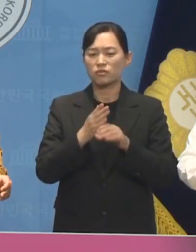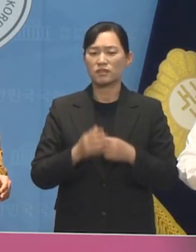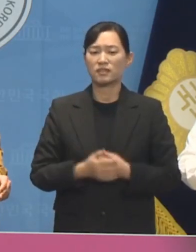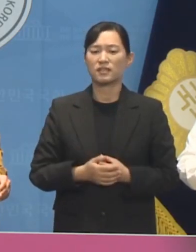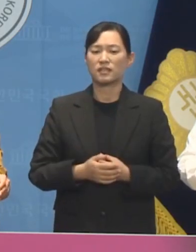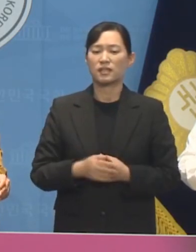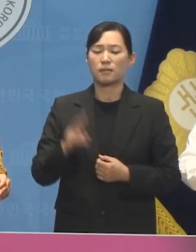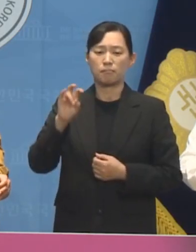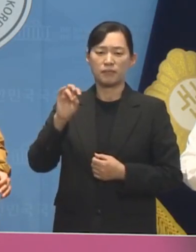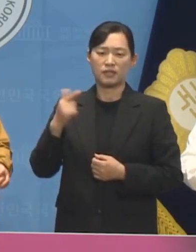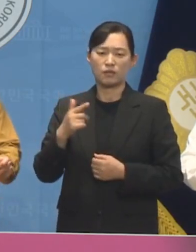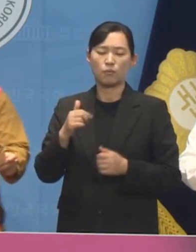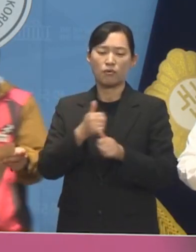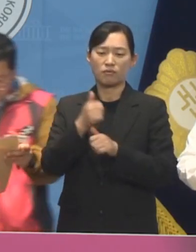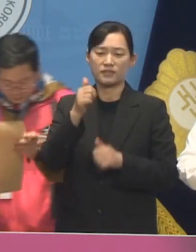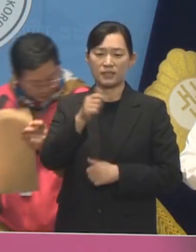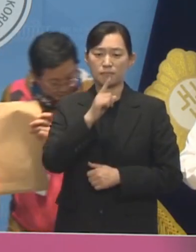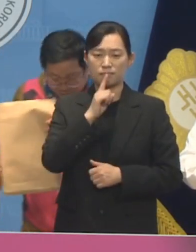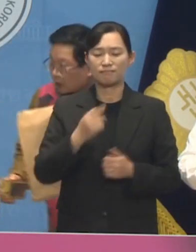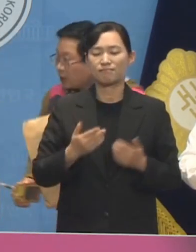민태호 위원장님으로부터 듣겠습니다.